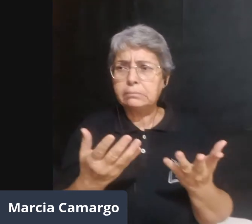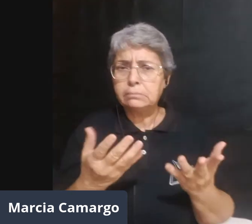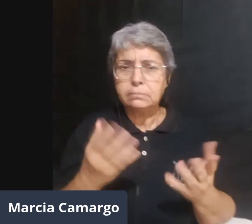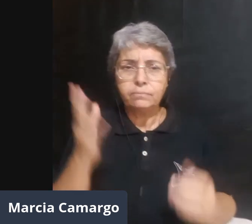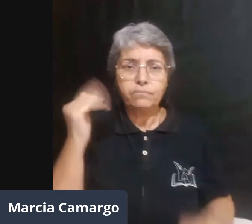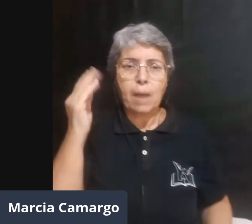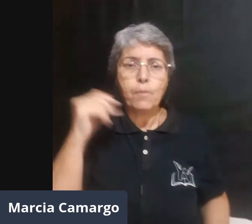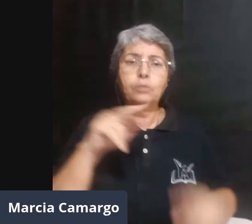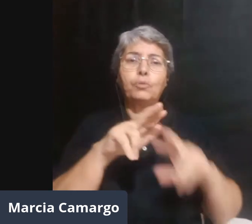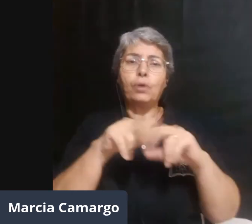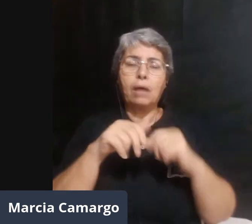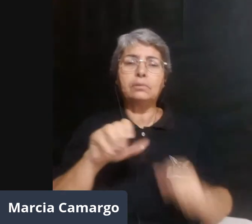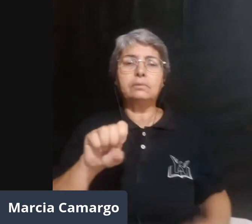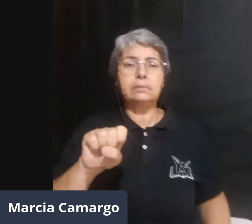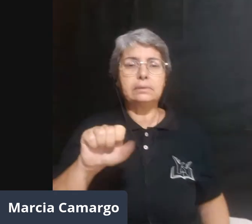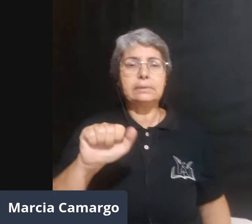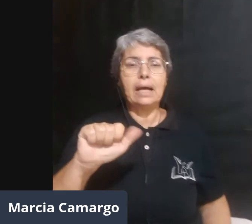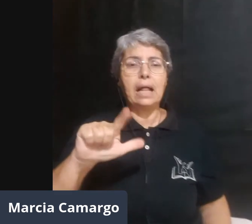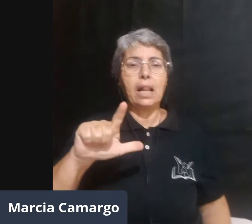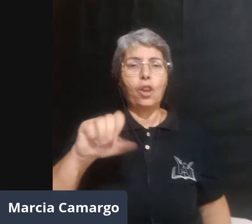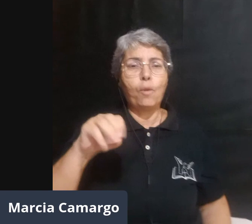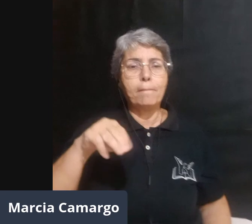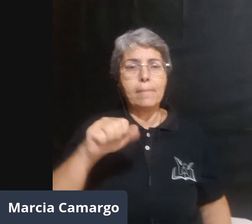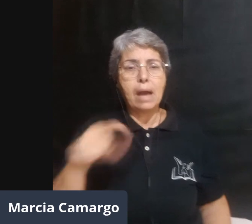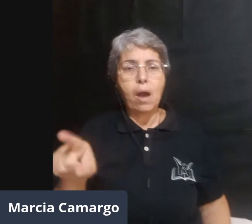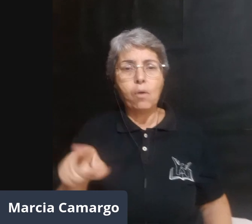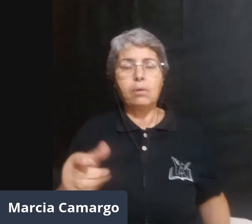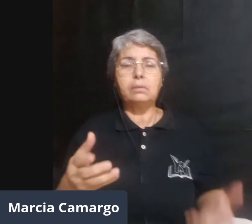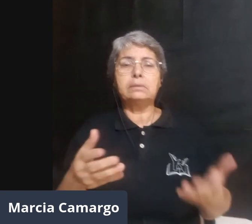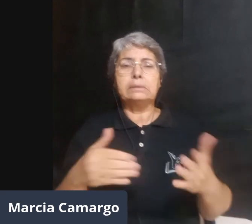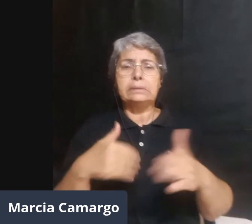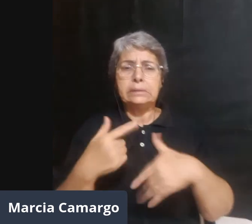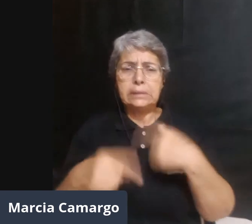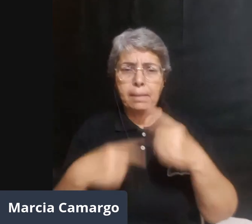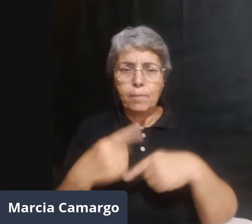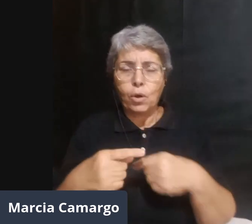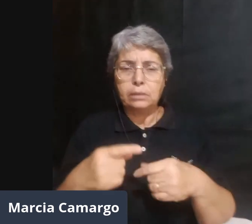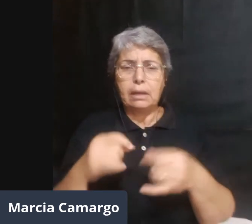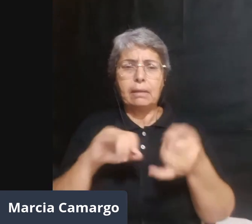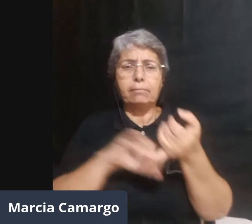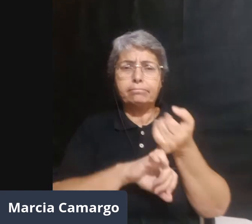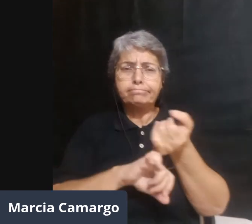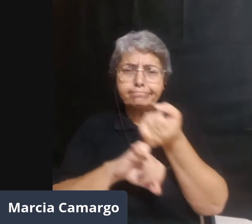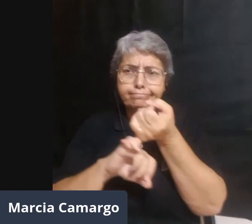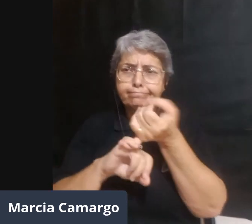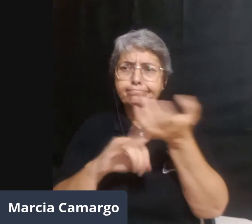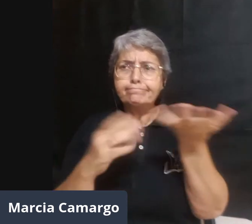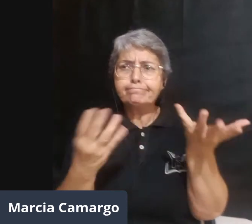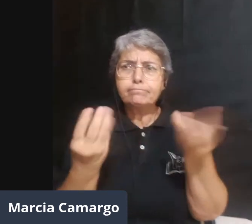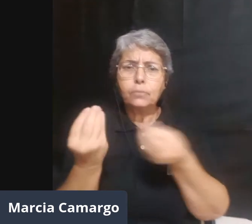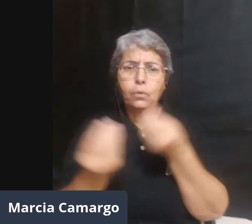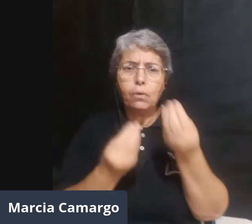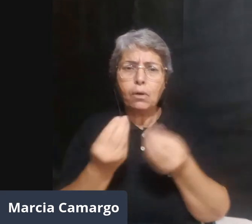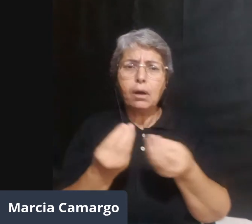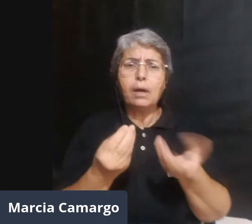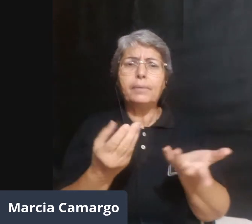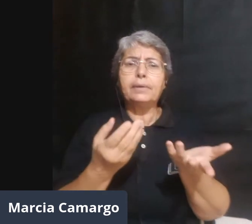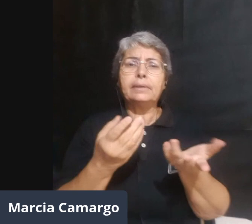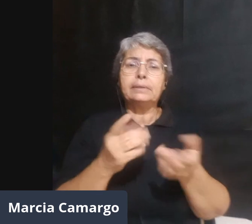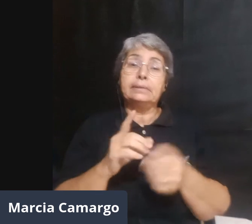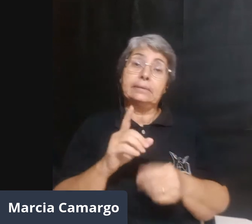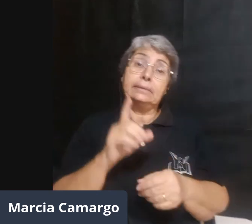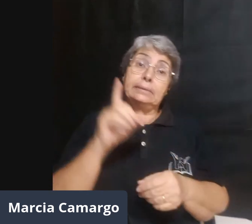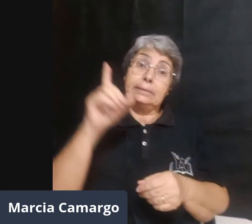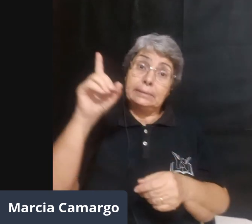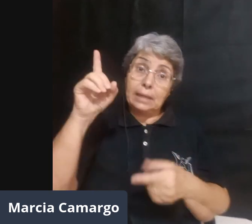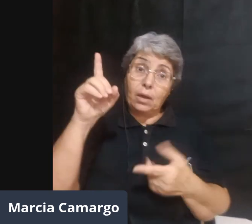caiu na armadilha do adultério ao usar estratégias de evangelismo que não eram aprovadas pelo Deus a quem ele